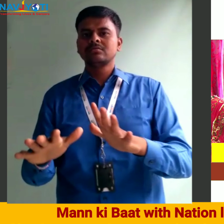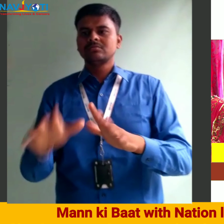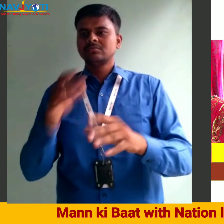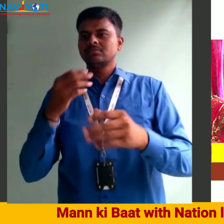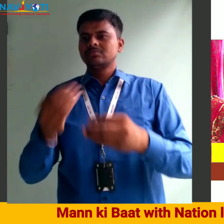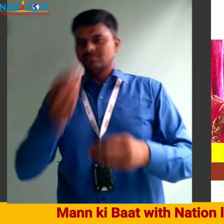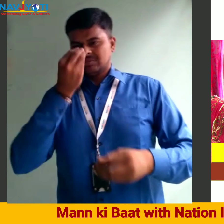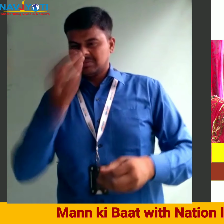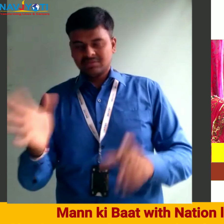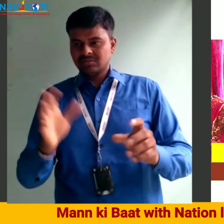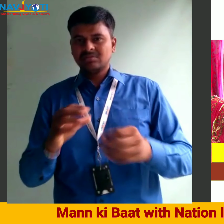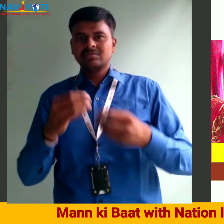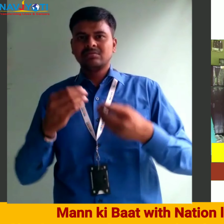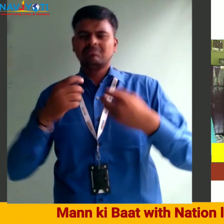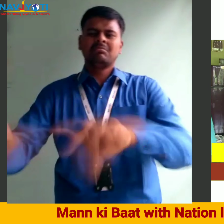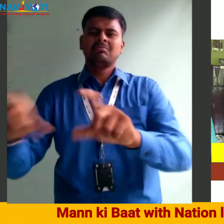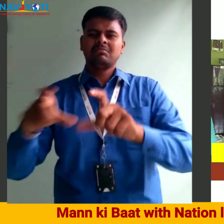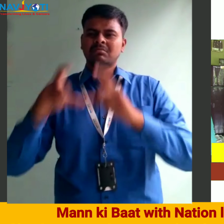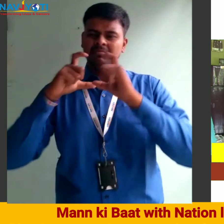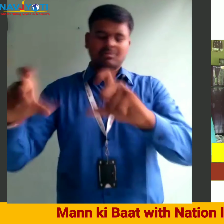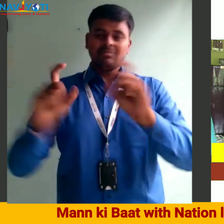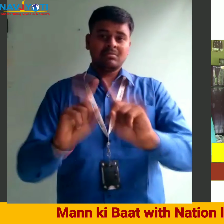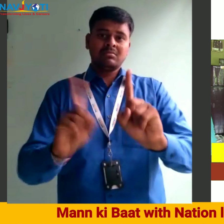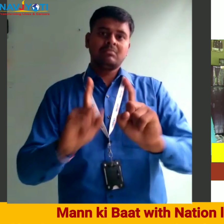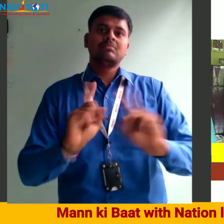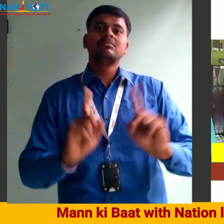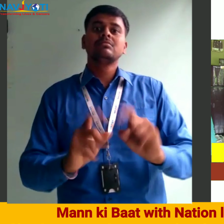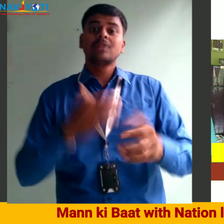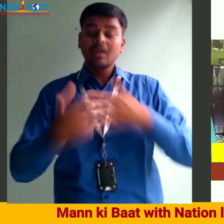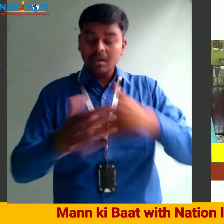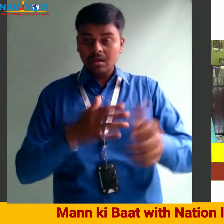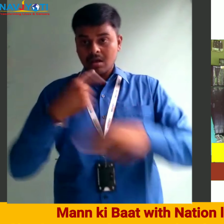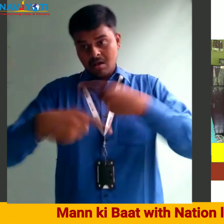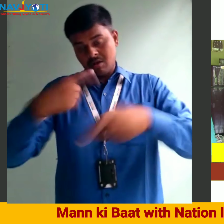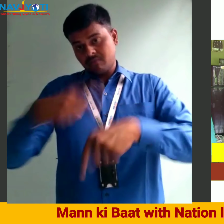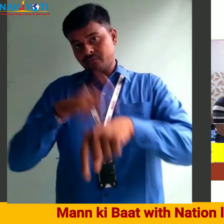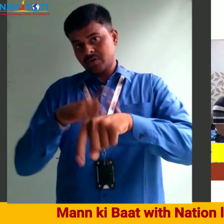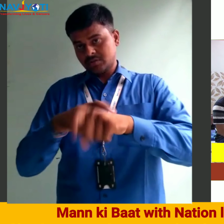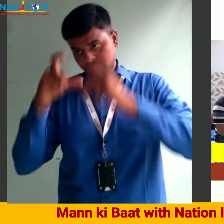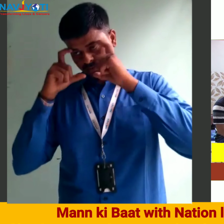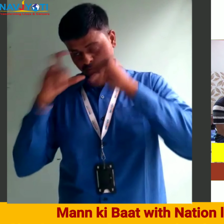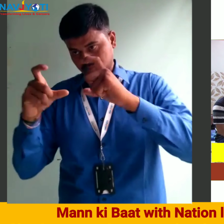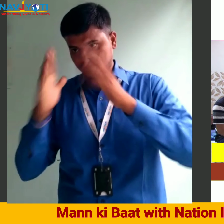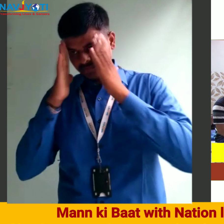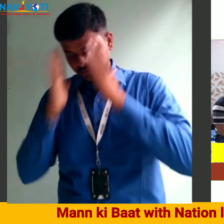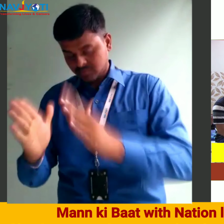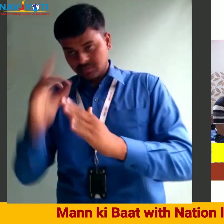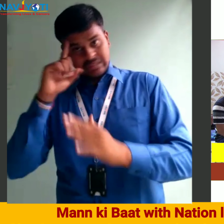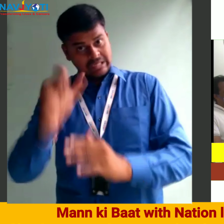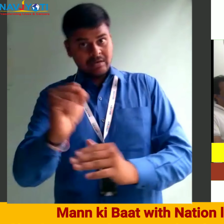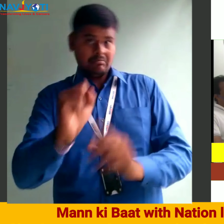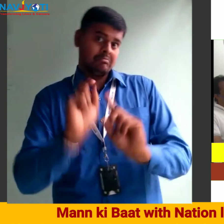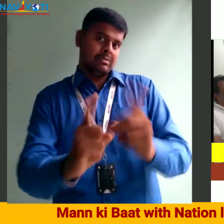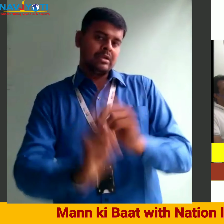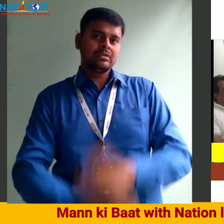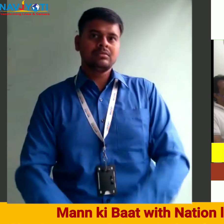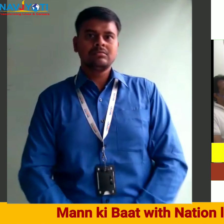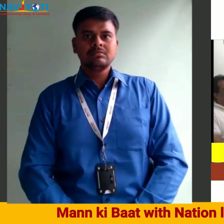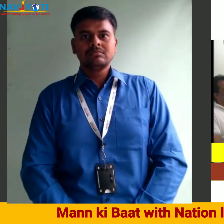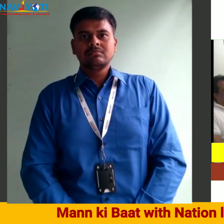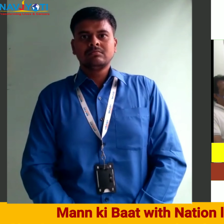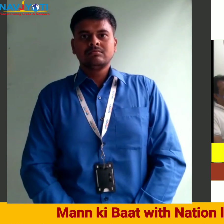दोबारा बढ़कर खतरनाक हो जाती है। इसलिए इनका पूरी तरह उपचार